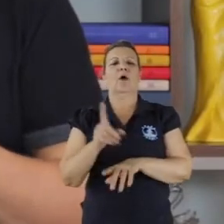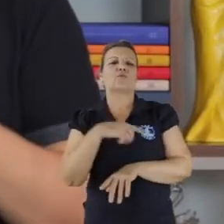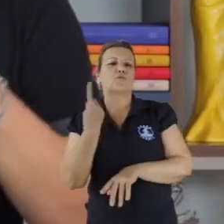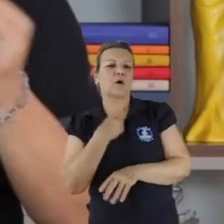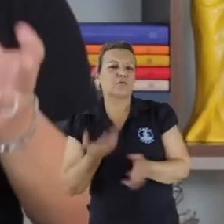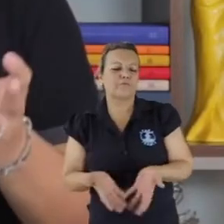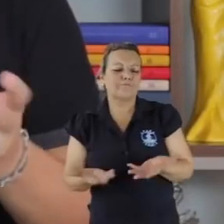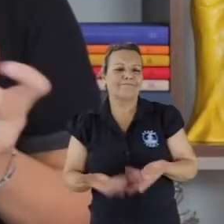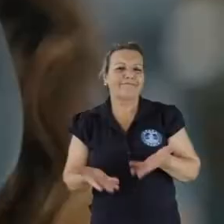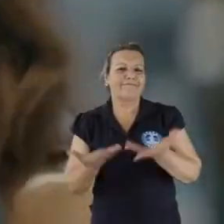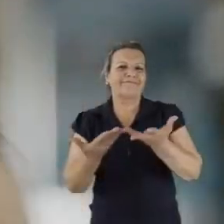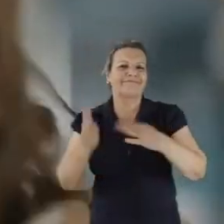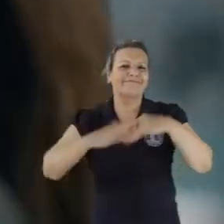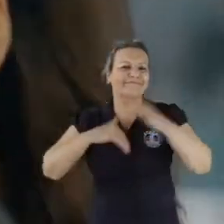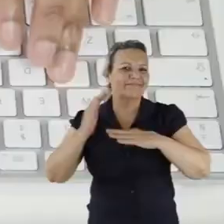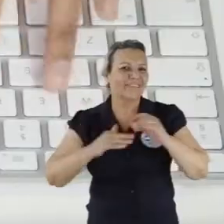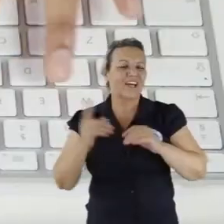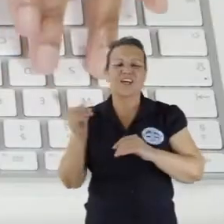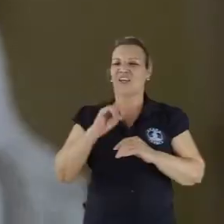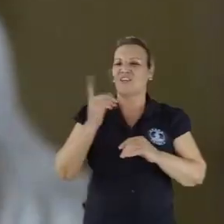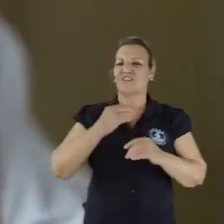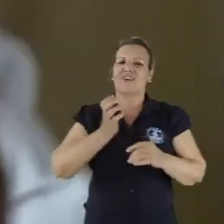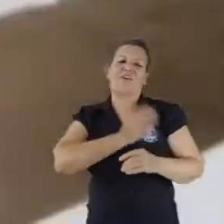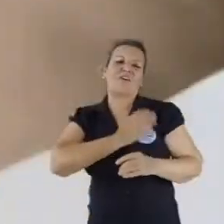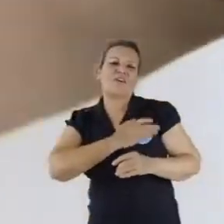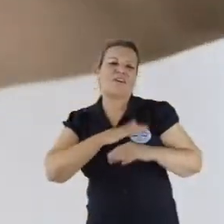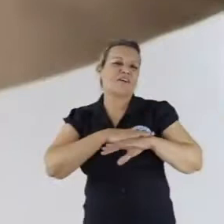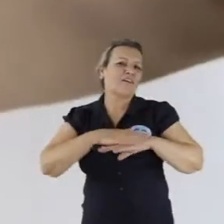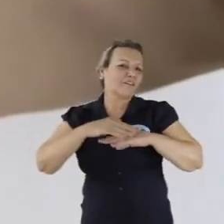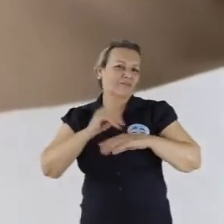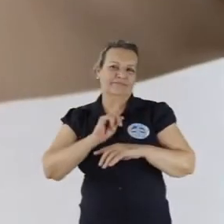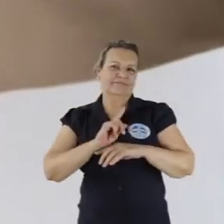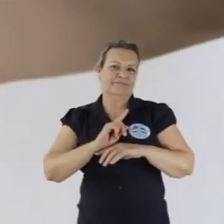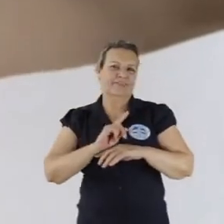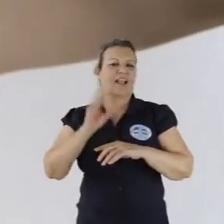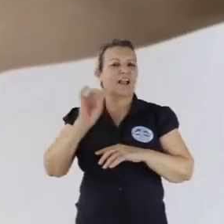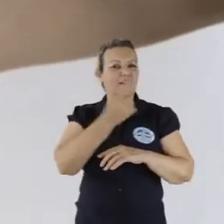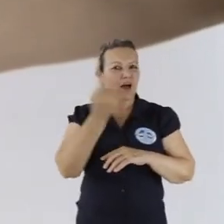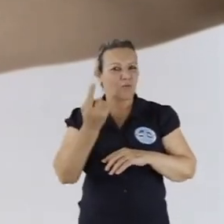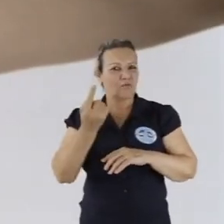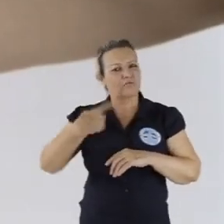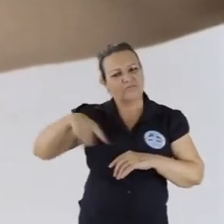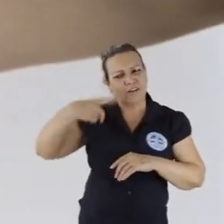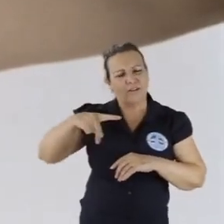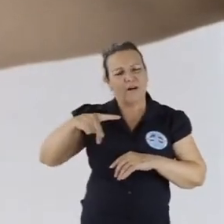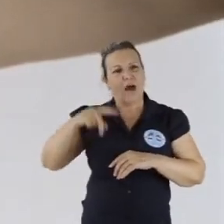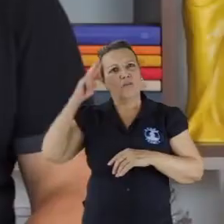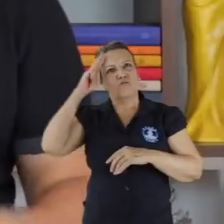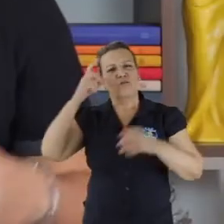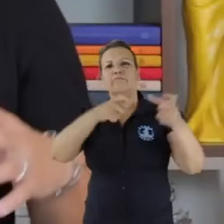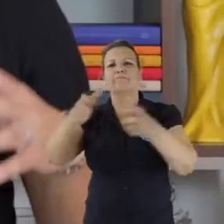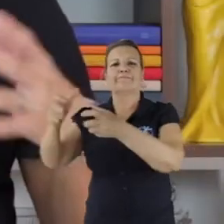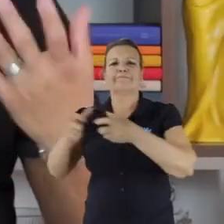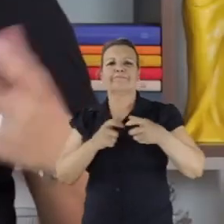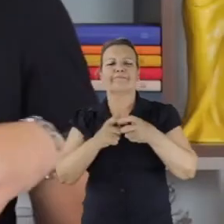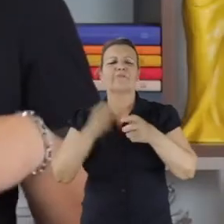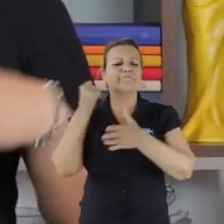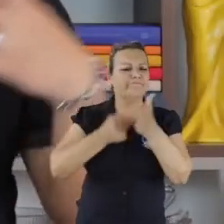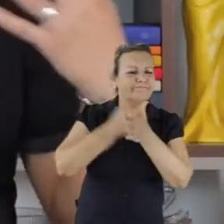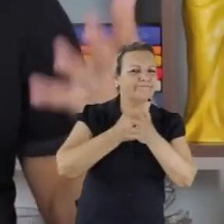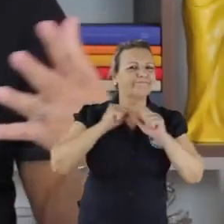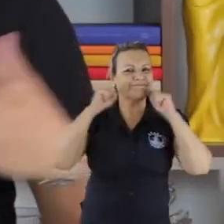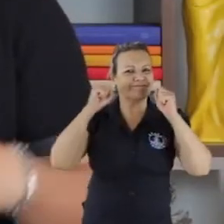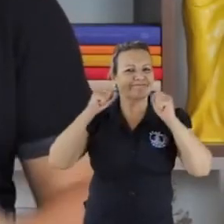um corra atrás de seu espaço, conquiste, tenha, faça, estude. Tudo isso fica na esfera do eu. Há, inclusive,